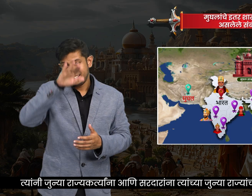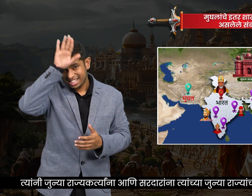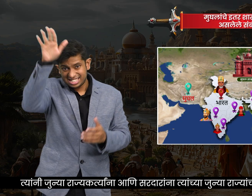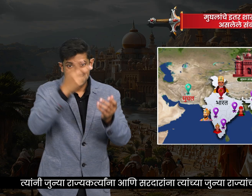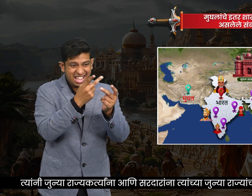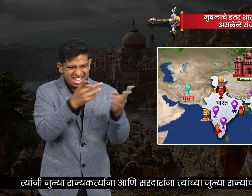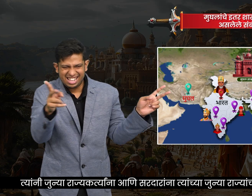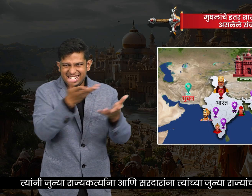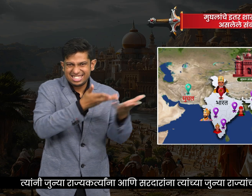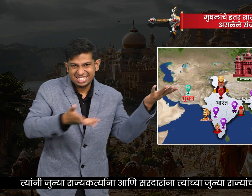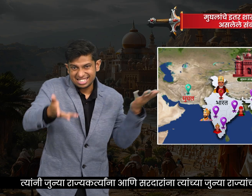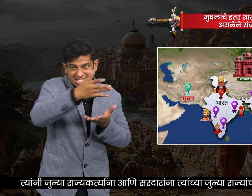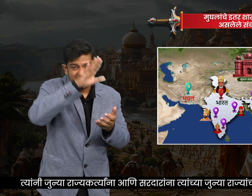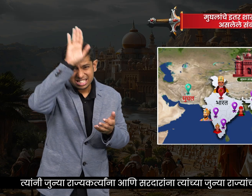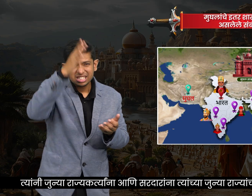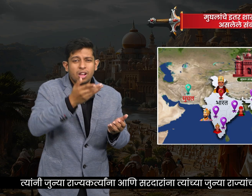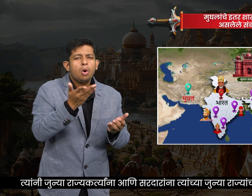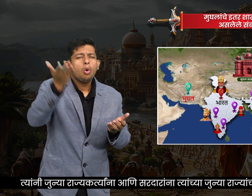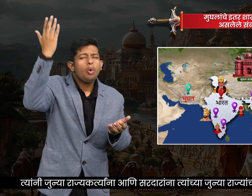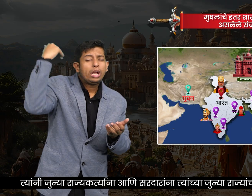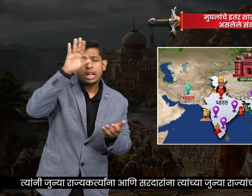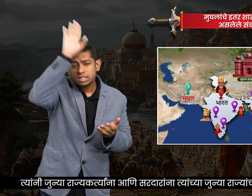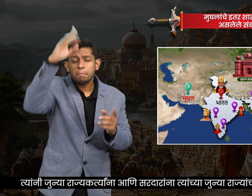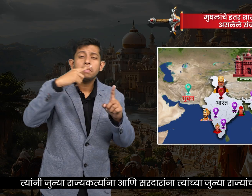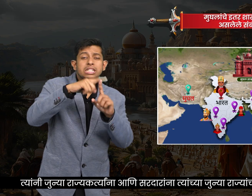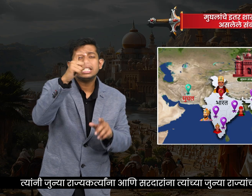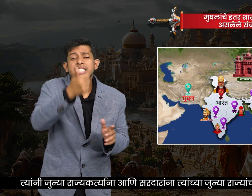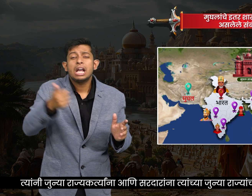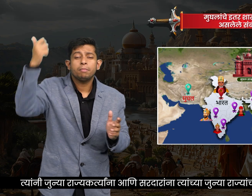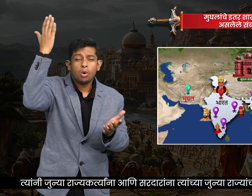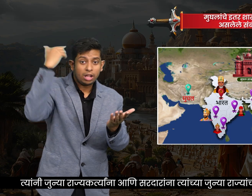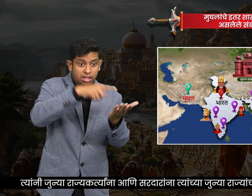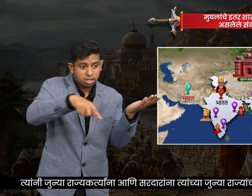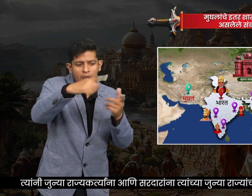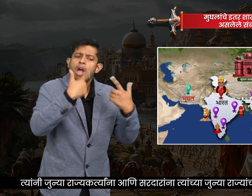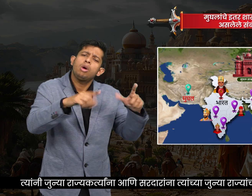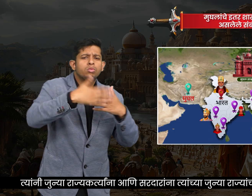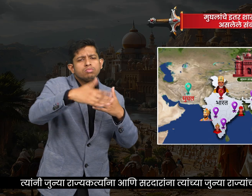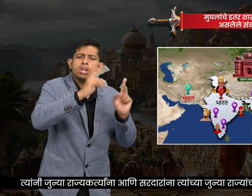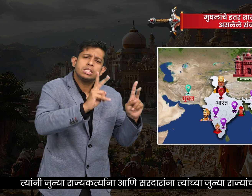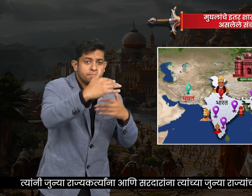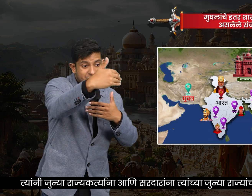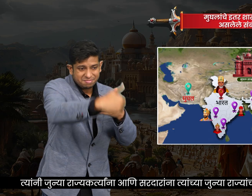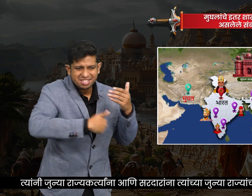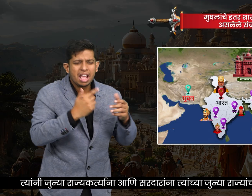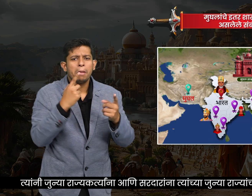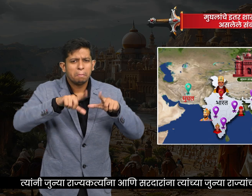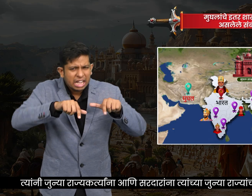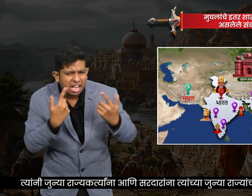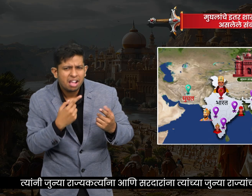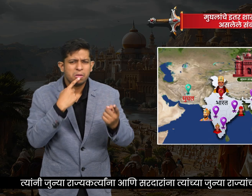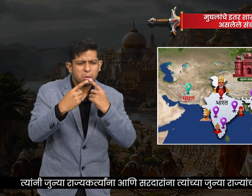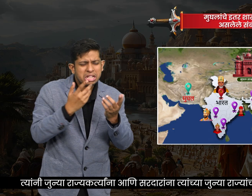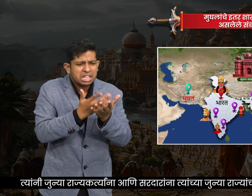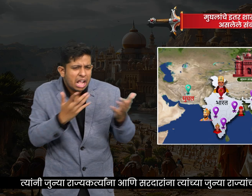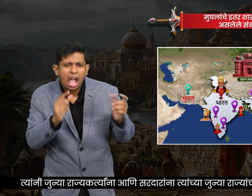त्यांनी जुन्या राजकत्यांना आणि दारांना त्याच्या जुन्या राज्यांच्या